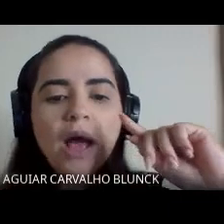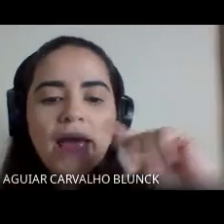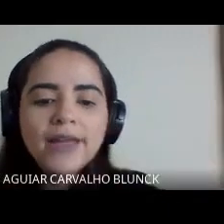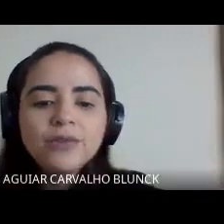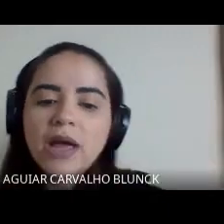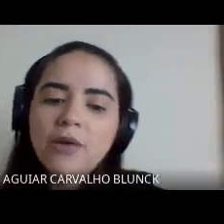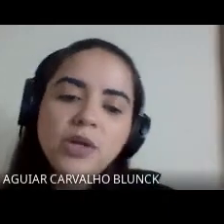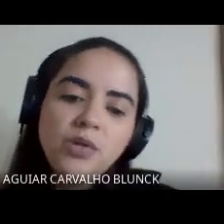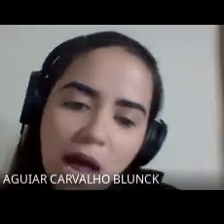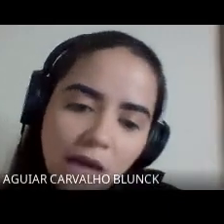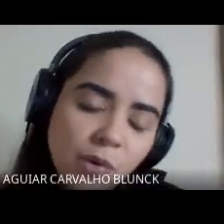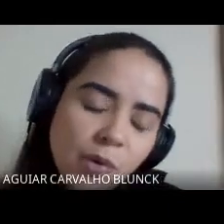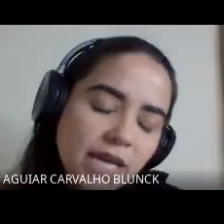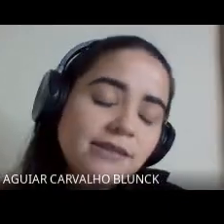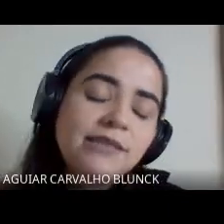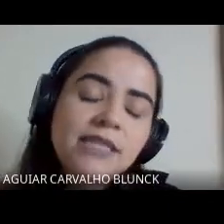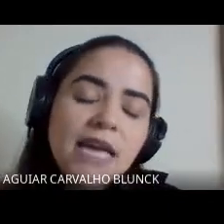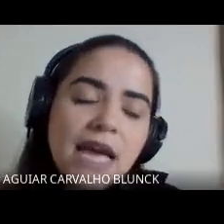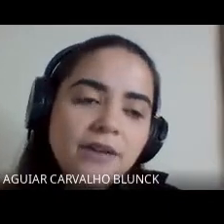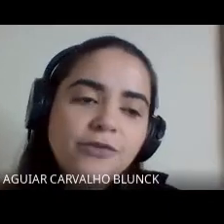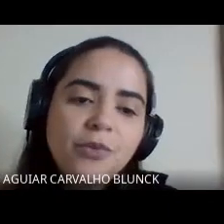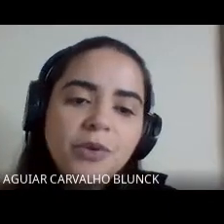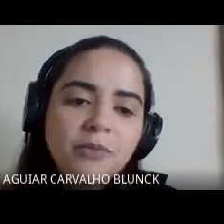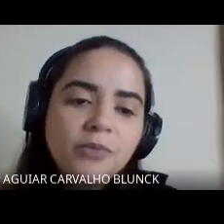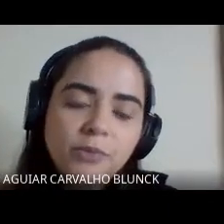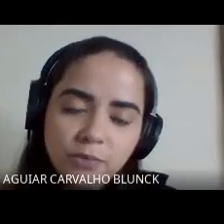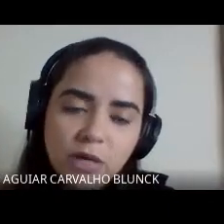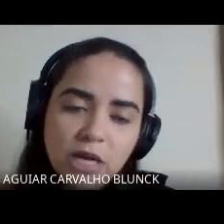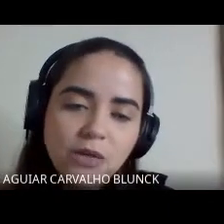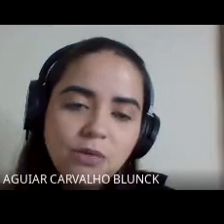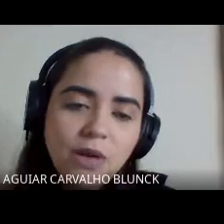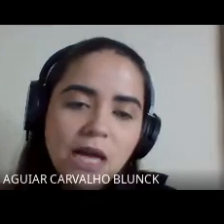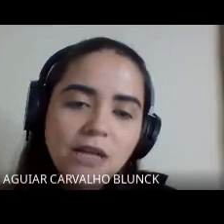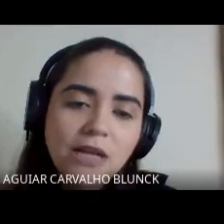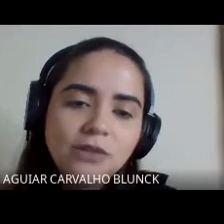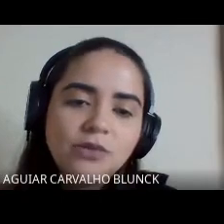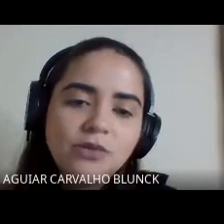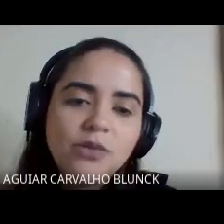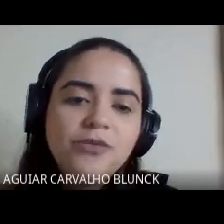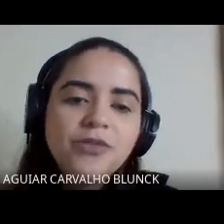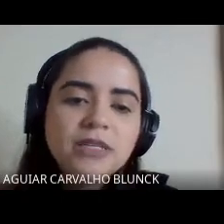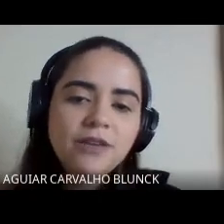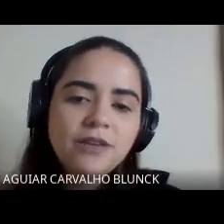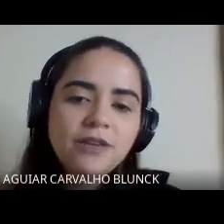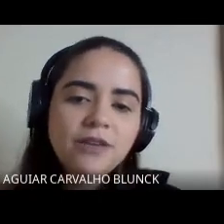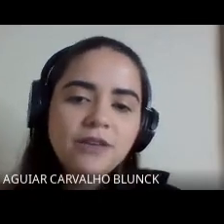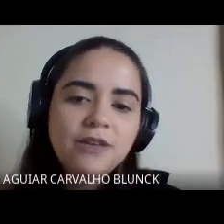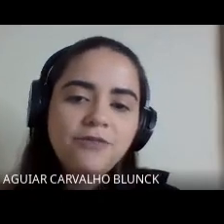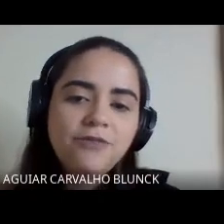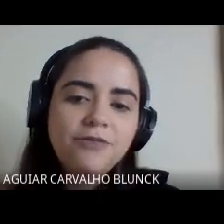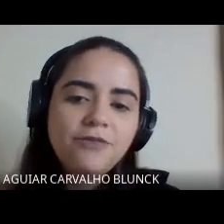o correto é o Eduardo Rouet, que foi o educador francês que veio